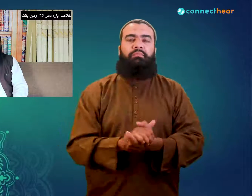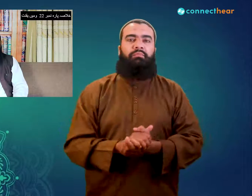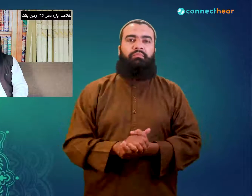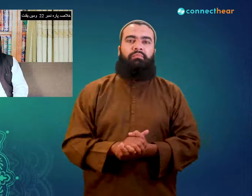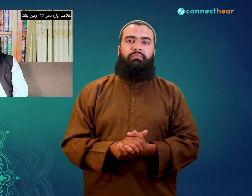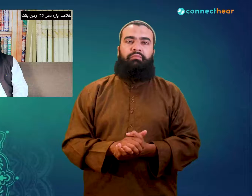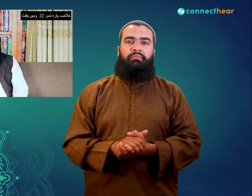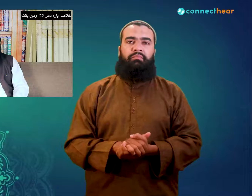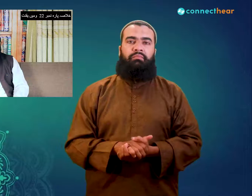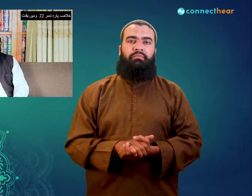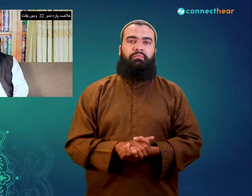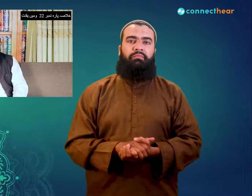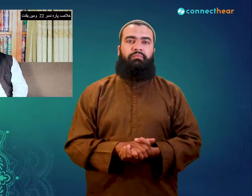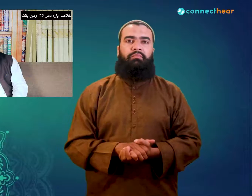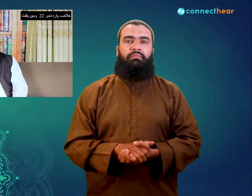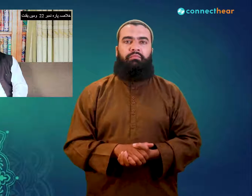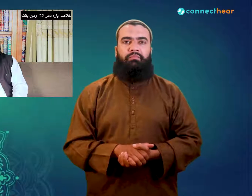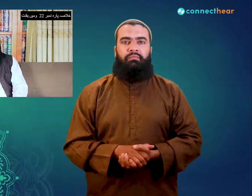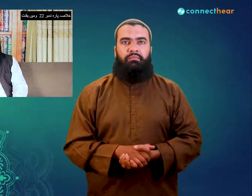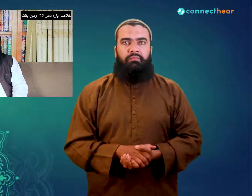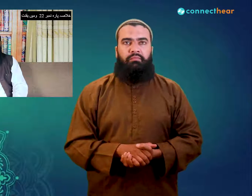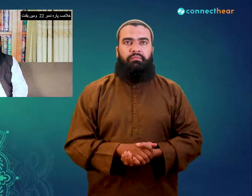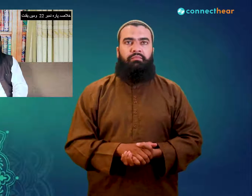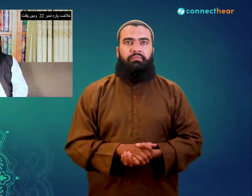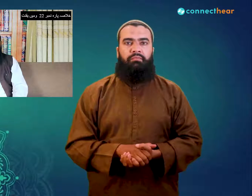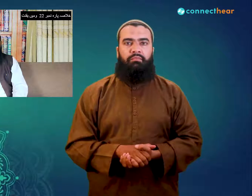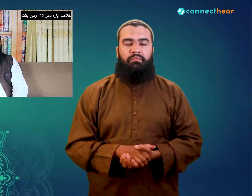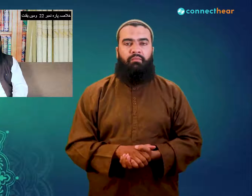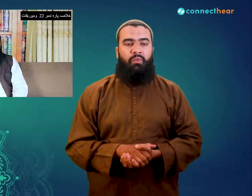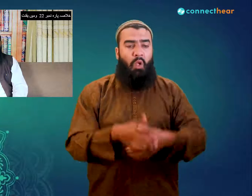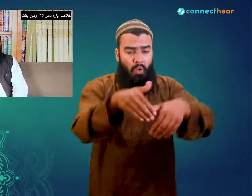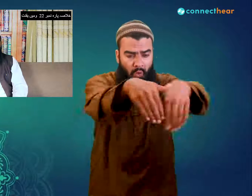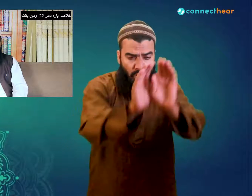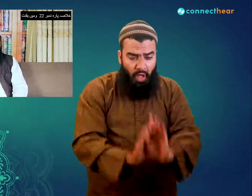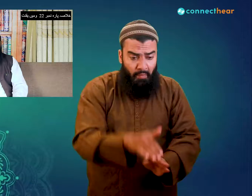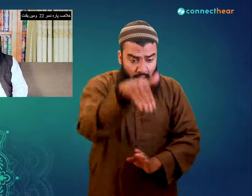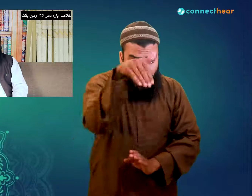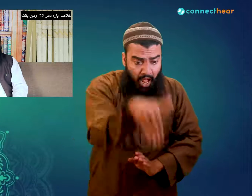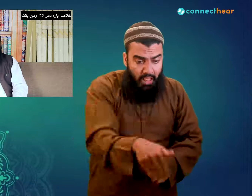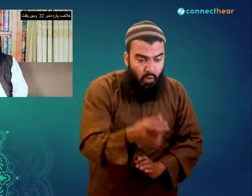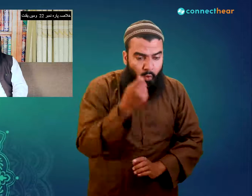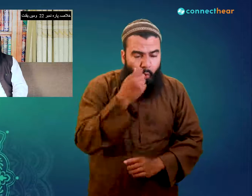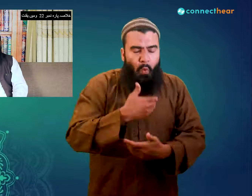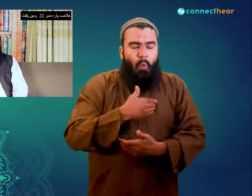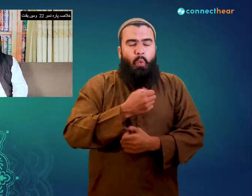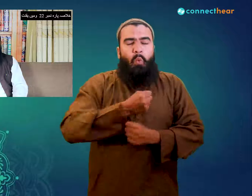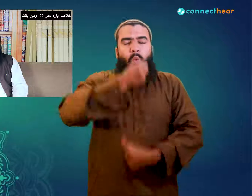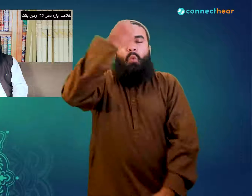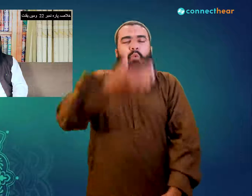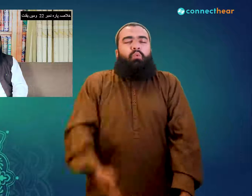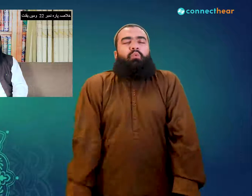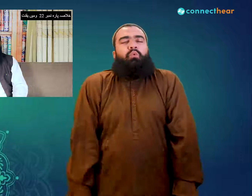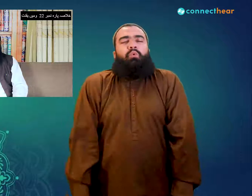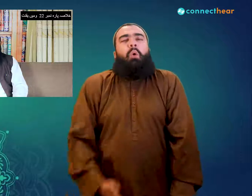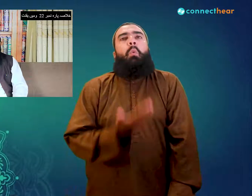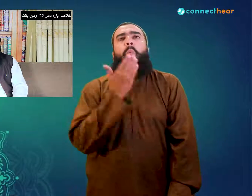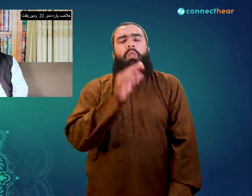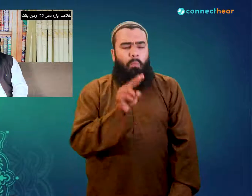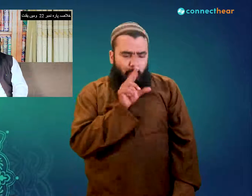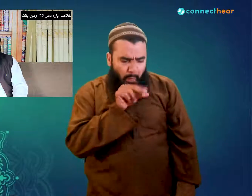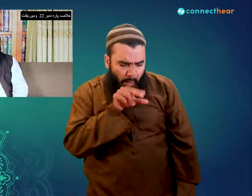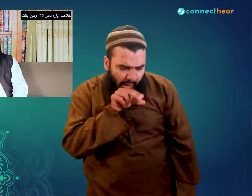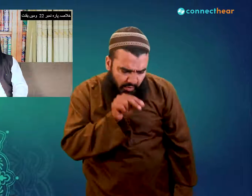بمسمع من فی القبور، جس طرح قبروں کے اندر مردے ہوتے ہیں ان کو سنایا نہیں جا